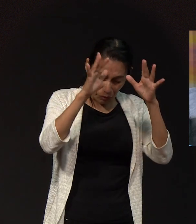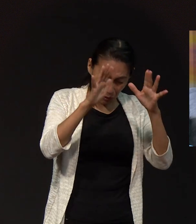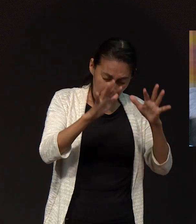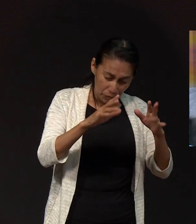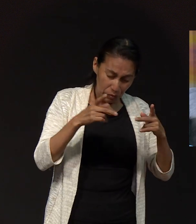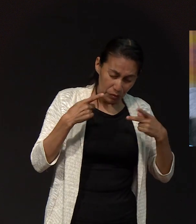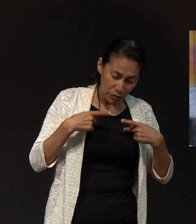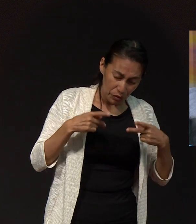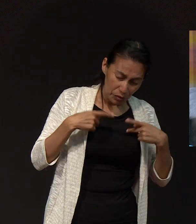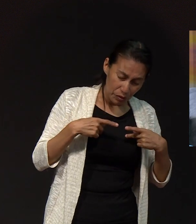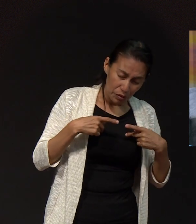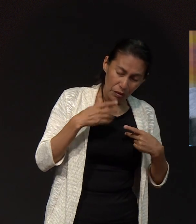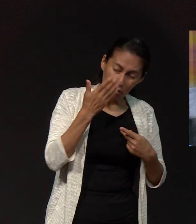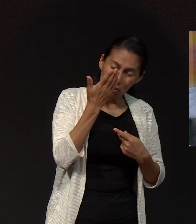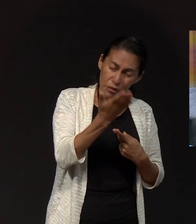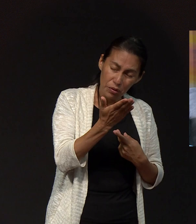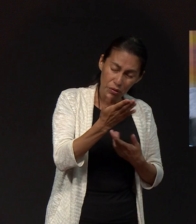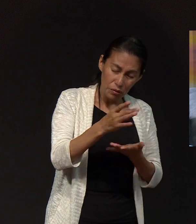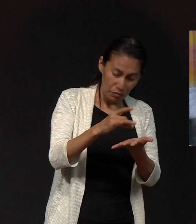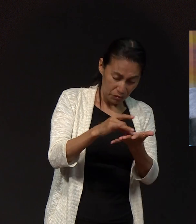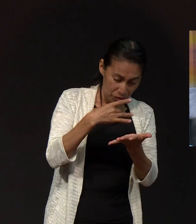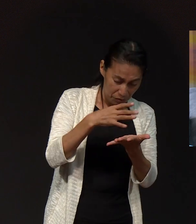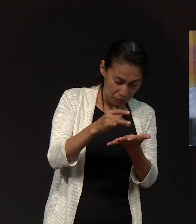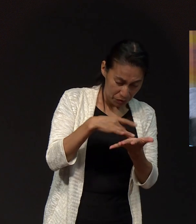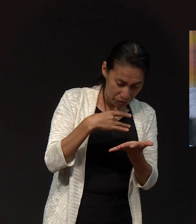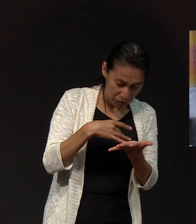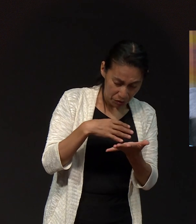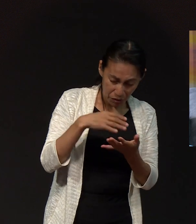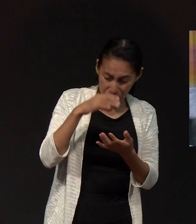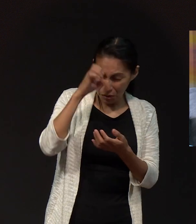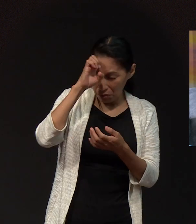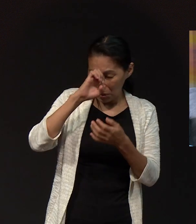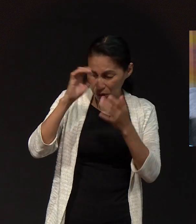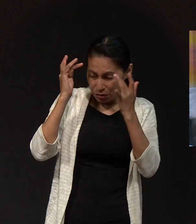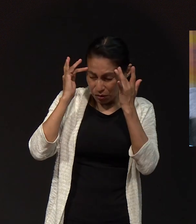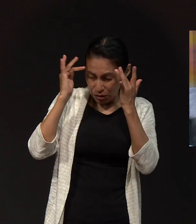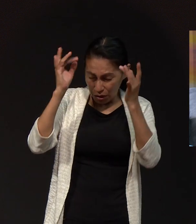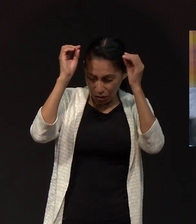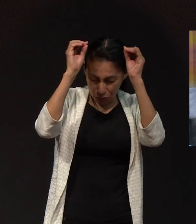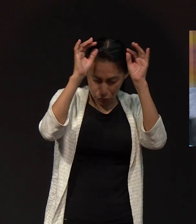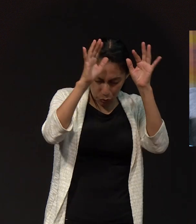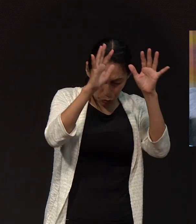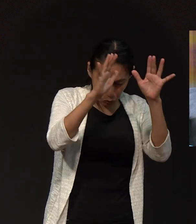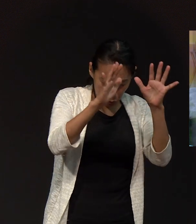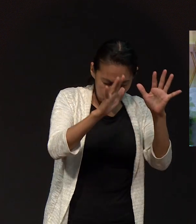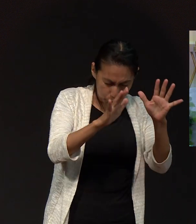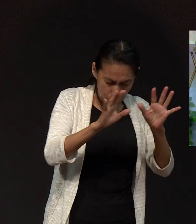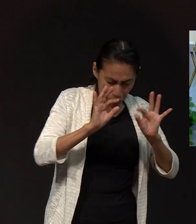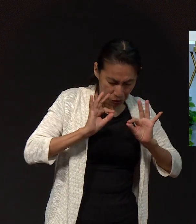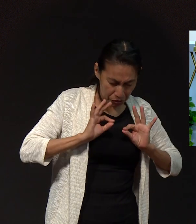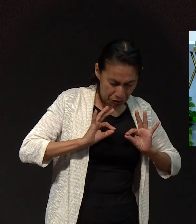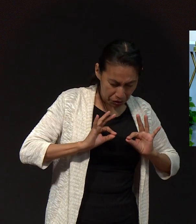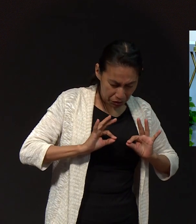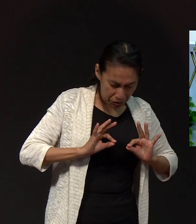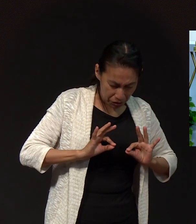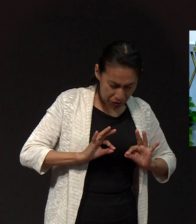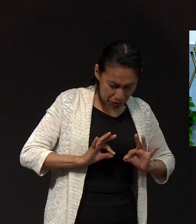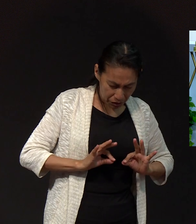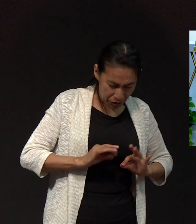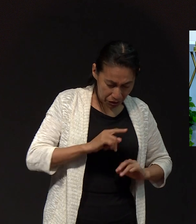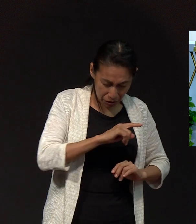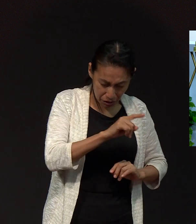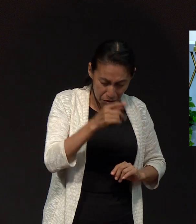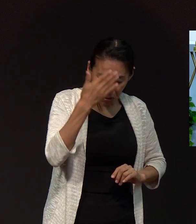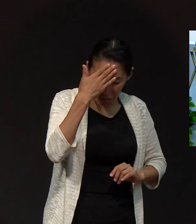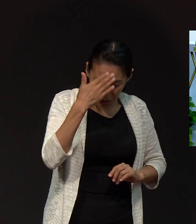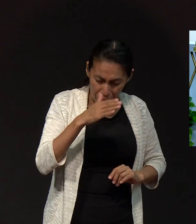mandaron Sus peticiones Señor Que hemos escuchado aquí Para que tu espíritu Les dé la paz Y la tranquilidad De saber Que tú estás